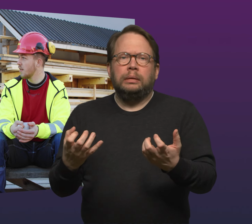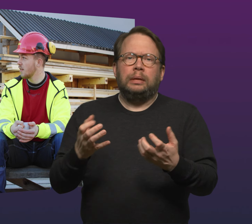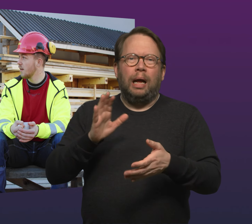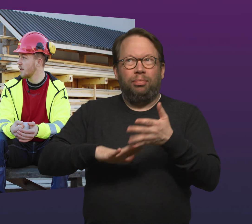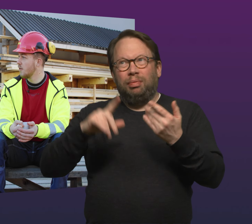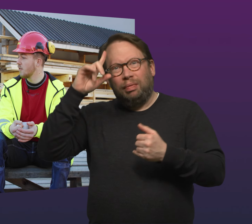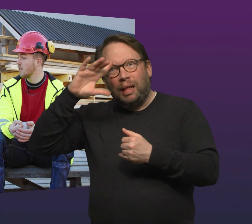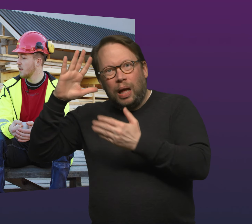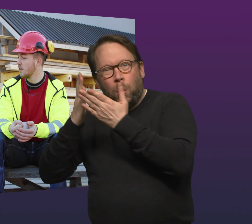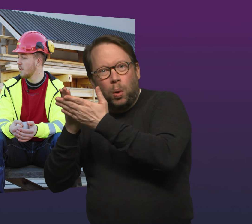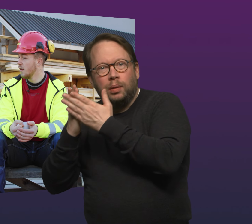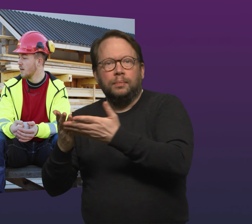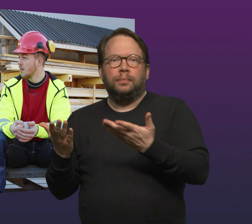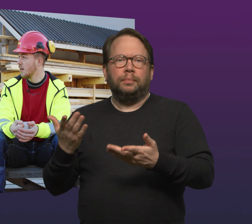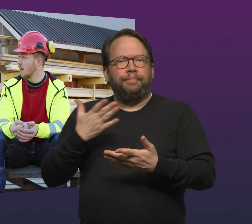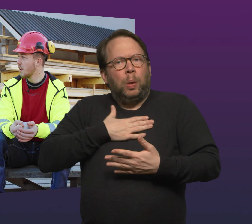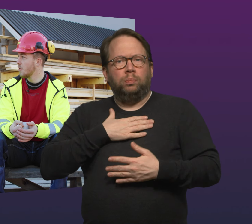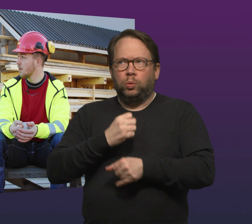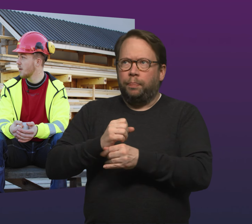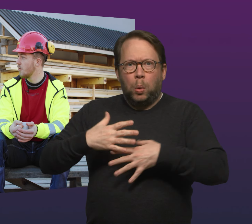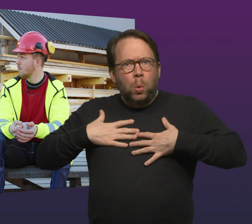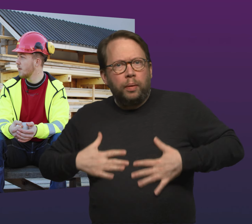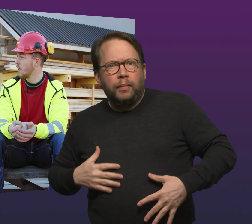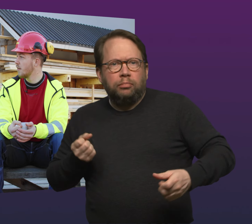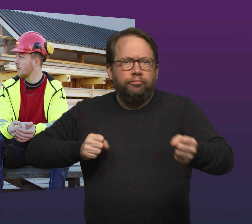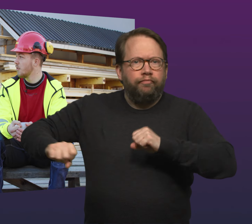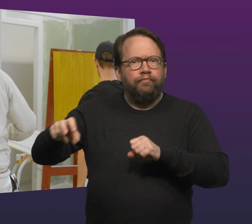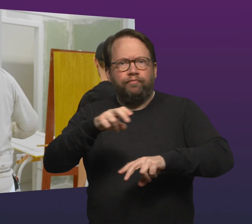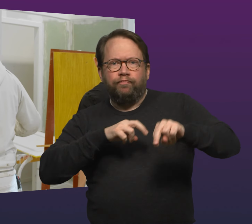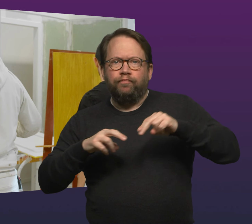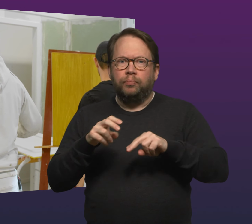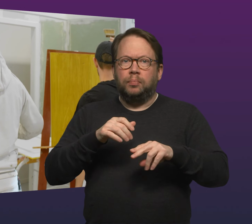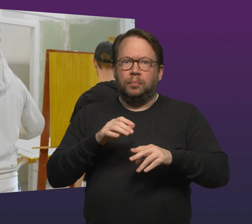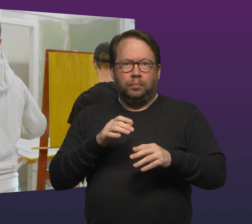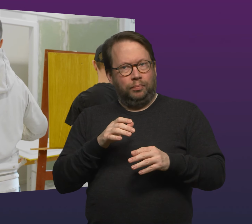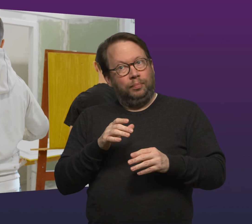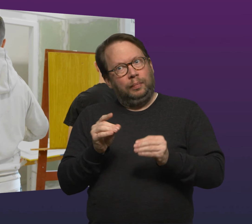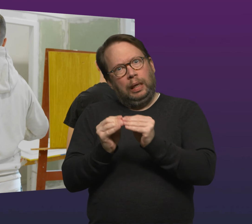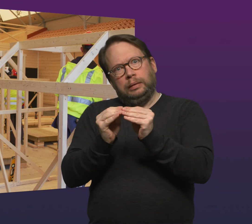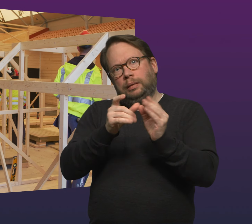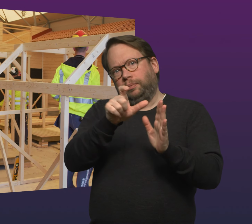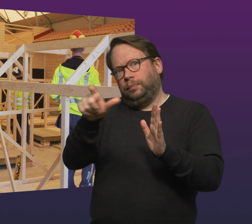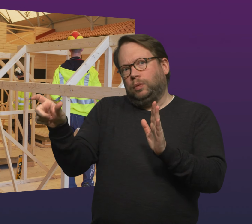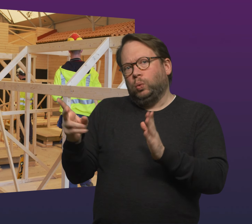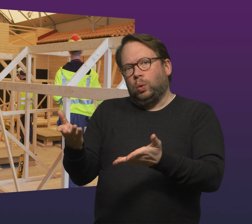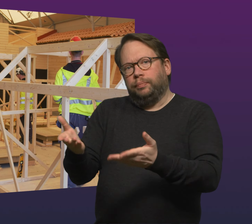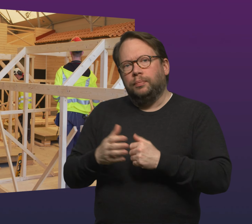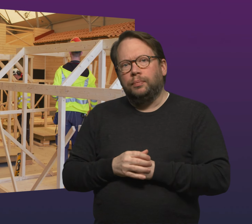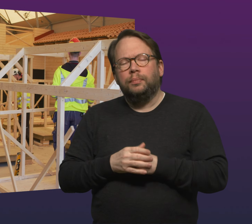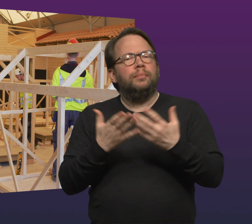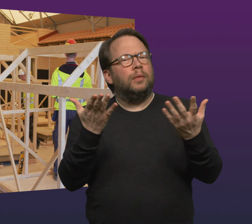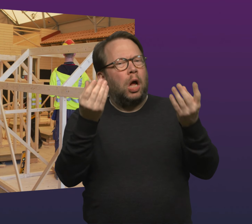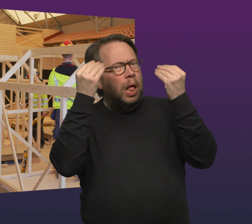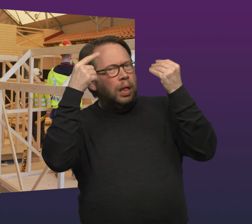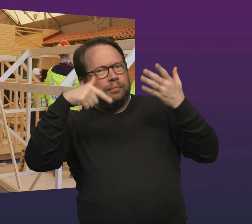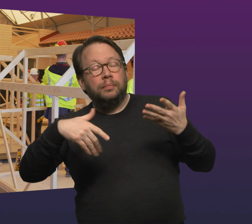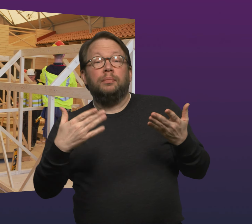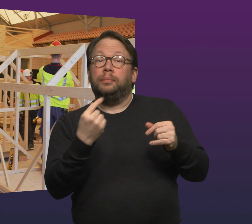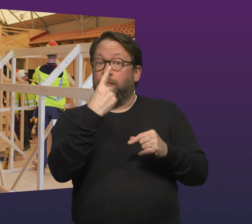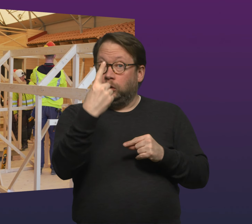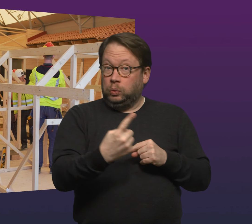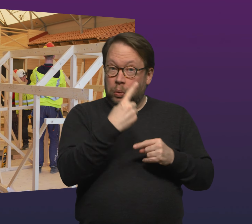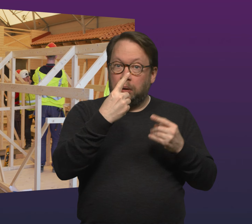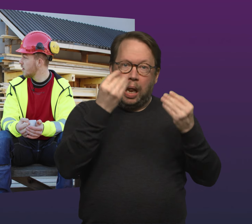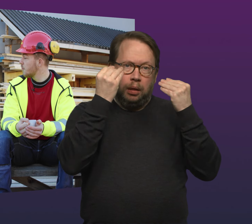de är teoretiskt lagda. Och gillar att arbeta med kroppen mer än vad de gillar att sitta till. Vad är det ni lär er egentligen? I